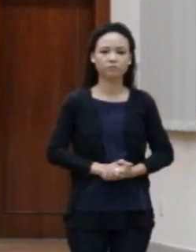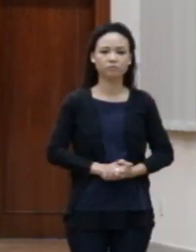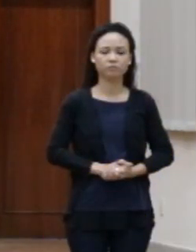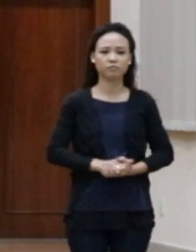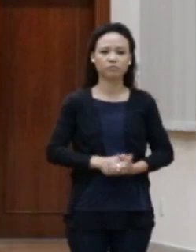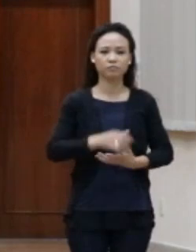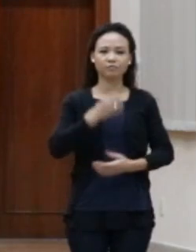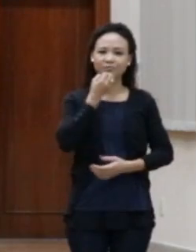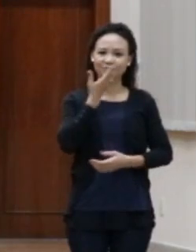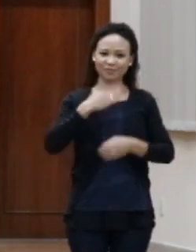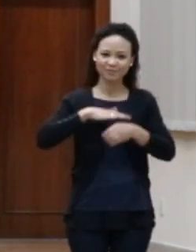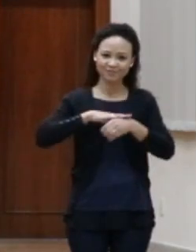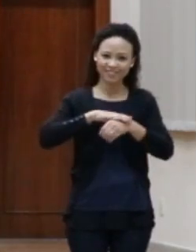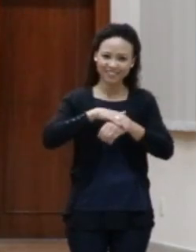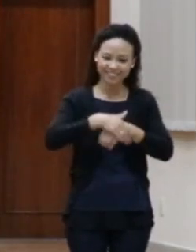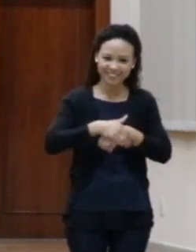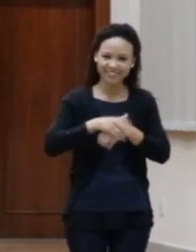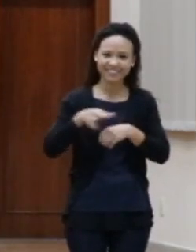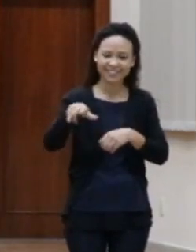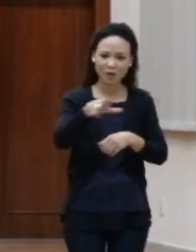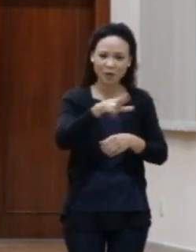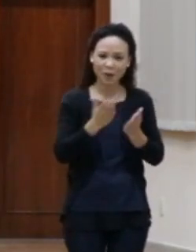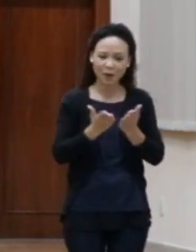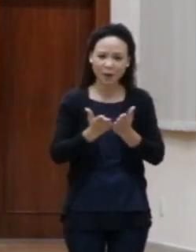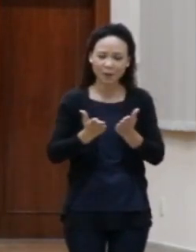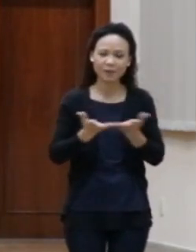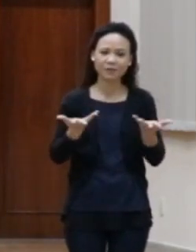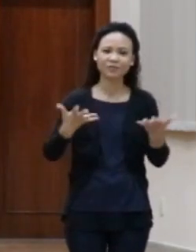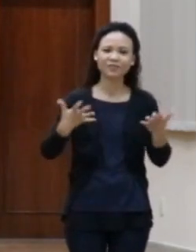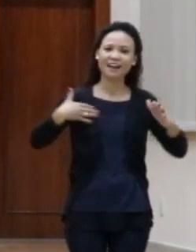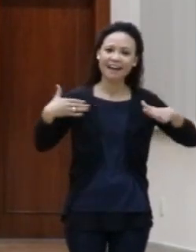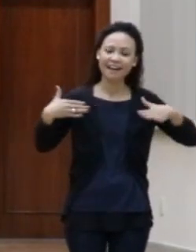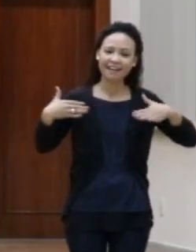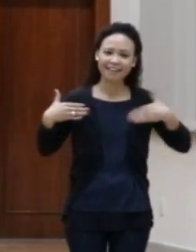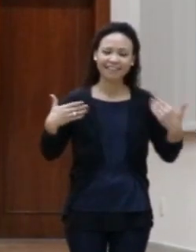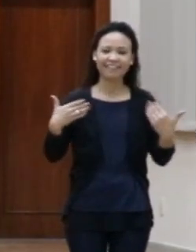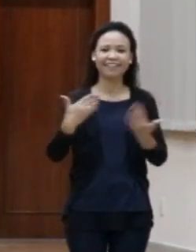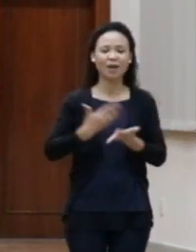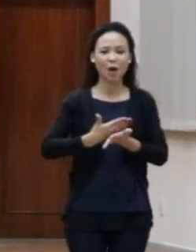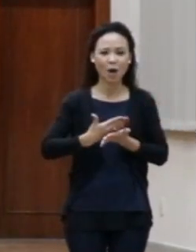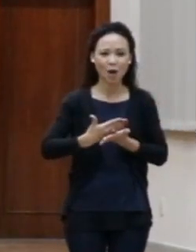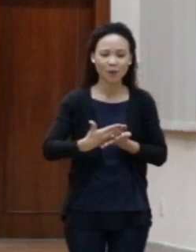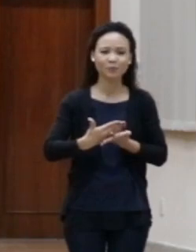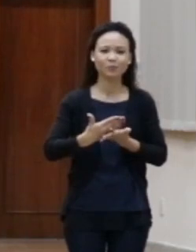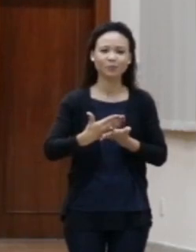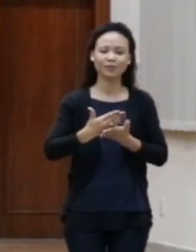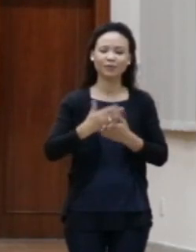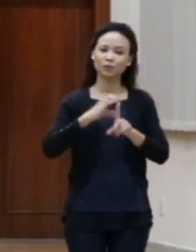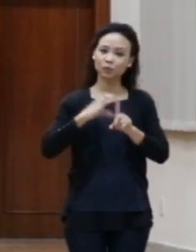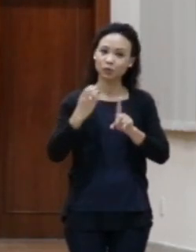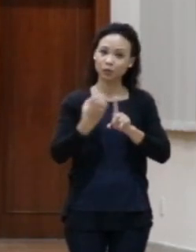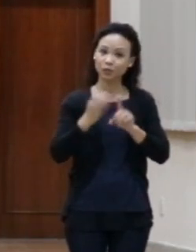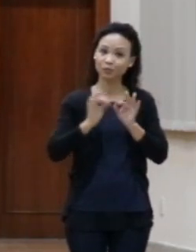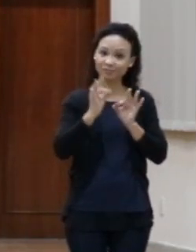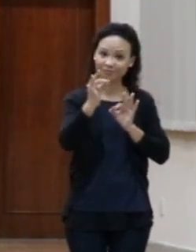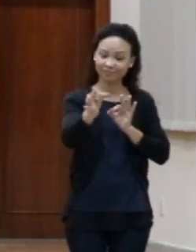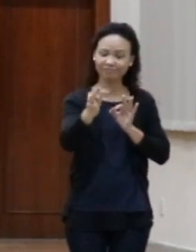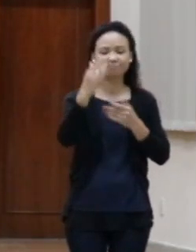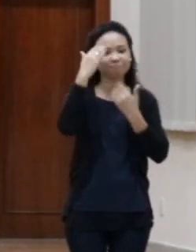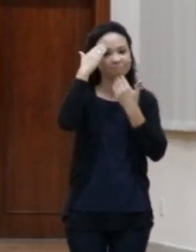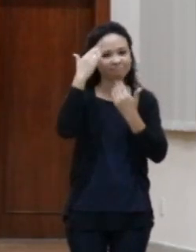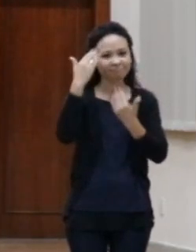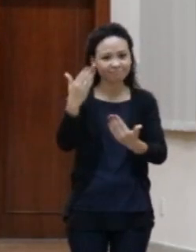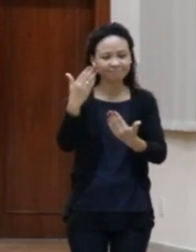Boa noite, amados irmãos, estamos alegres porque estamos começando mais um culto online. Queremos te agradecer por você estar aqui